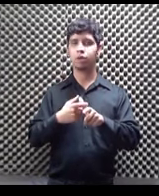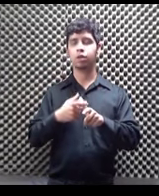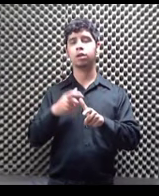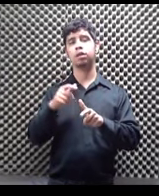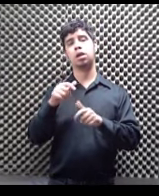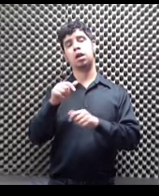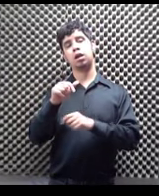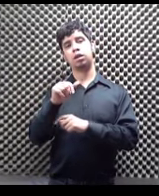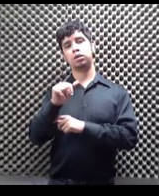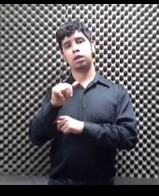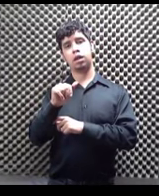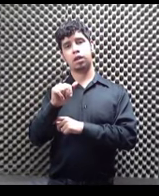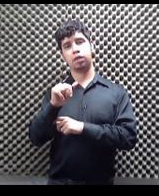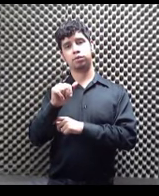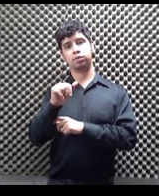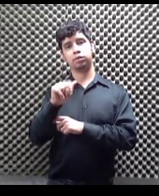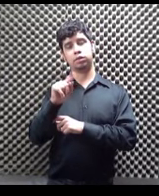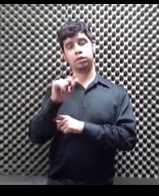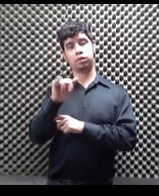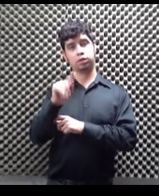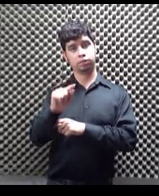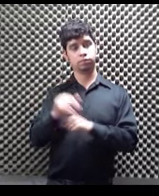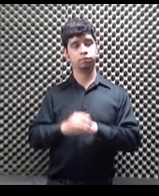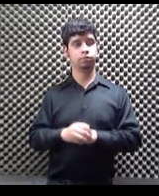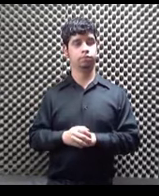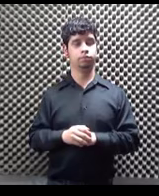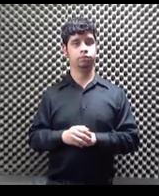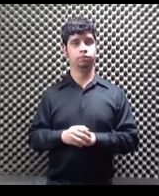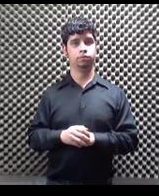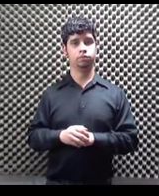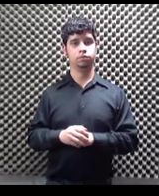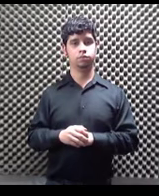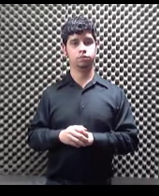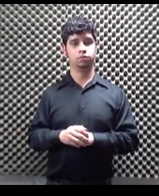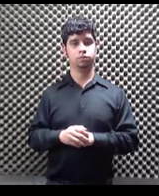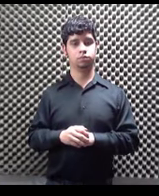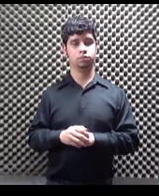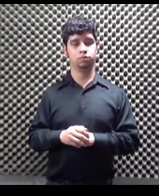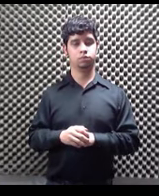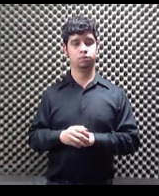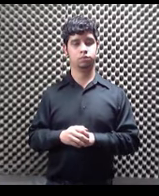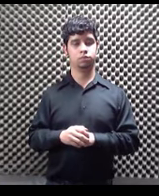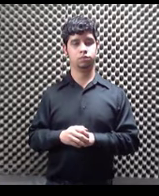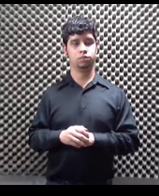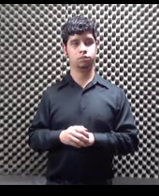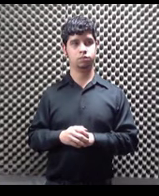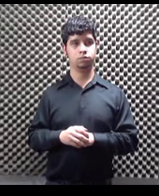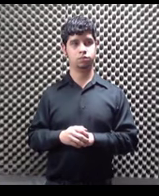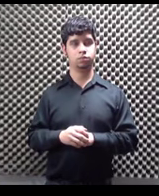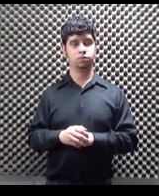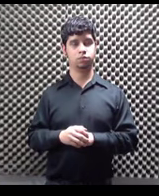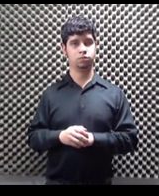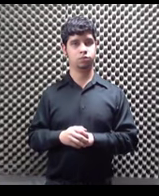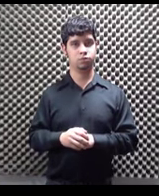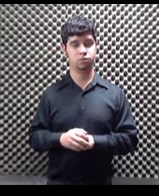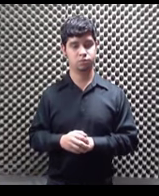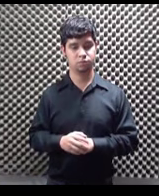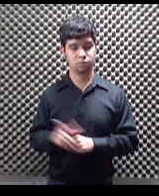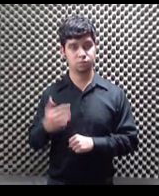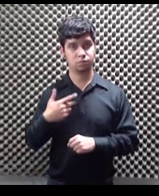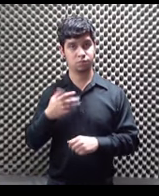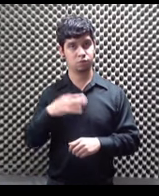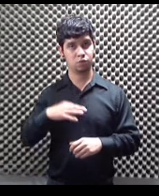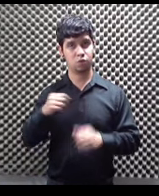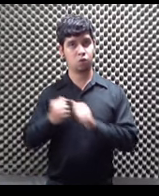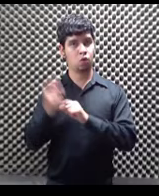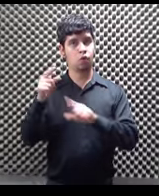rápida y confiable en Puerto Rico. AT&T. Tú mereces el crédito por siempre conectarte con los tuyos. Por eso